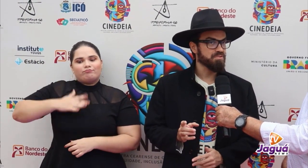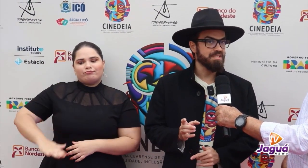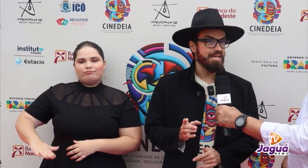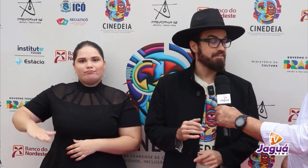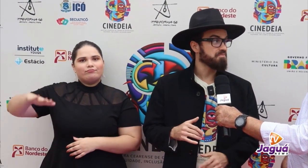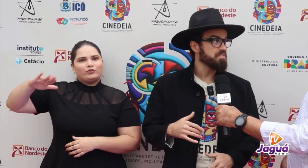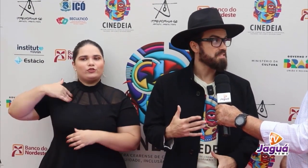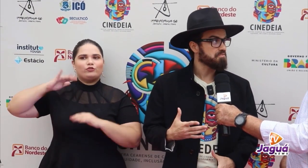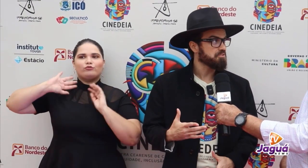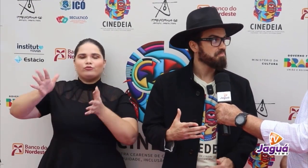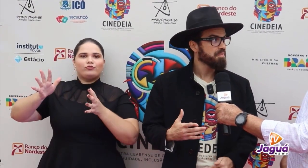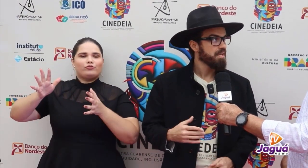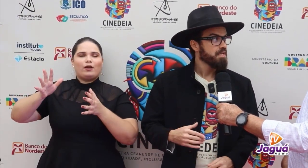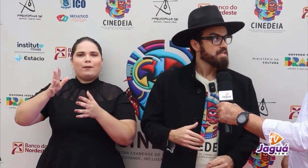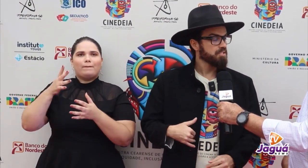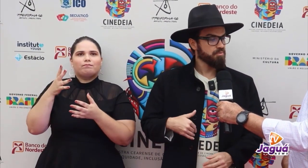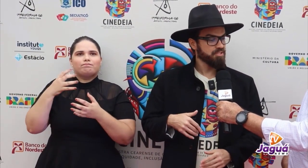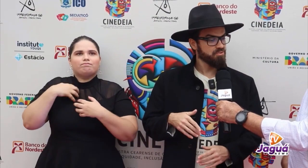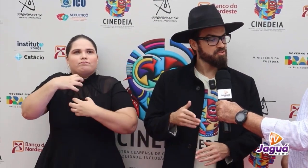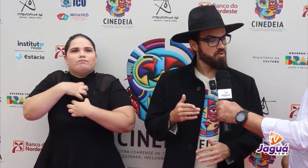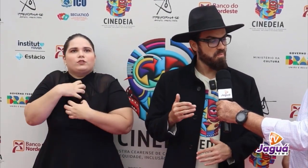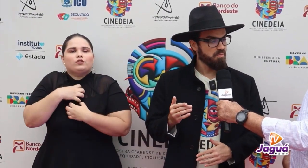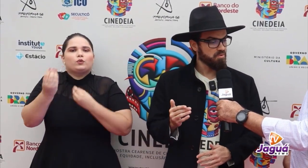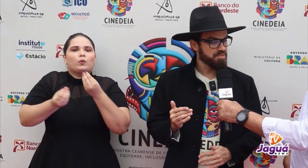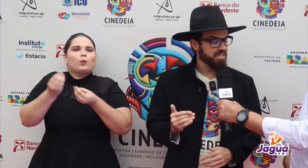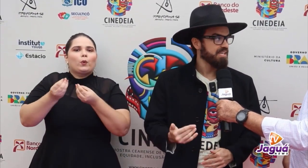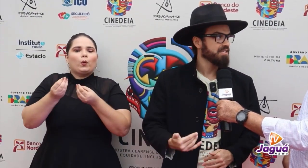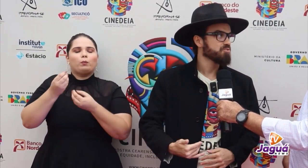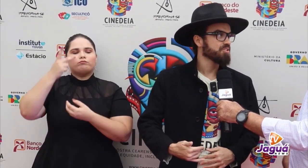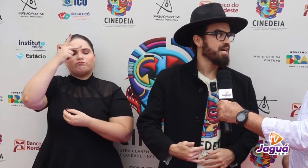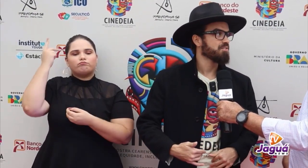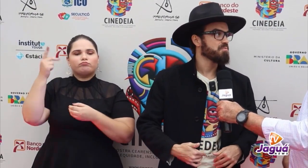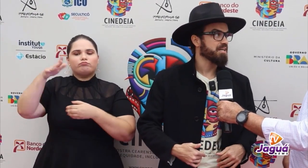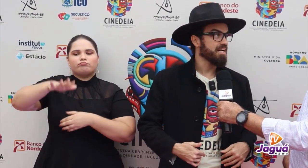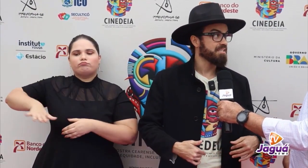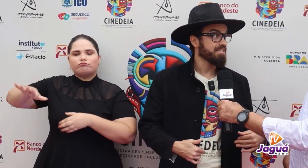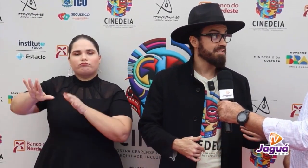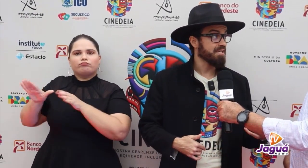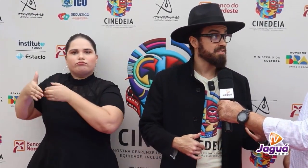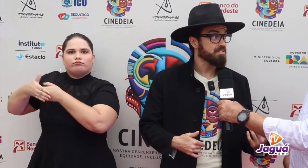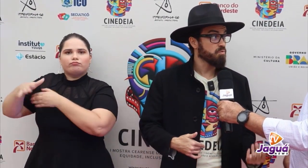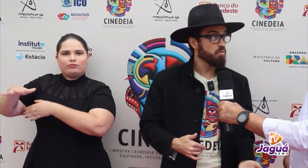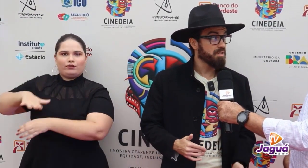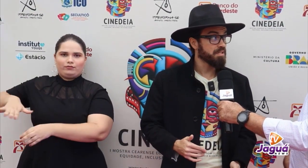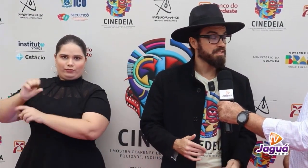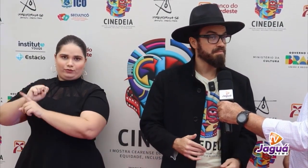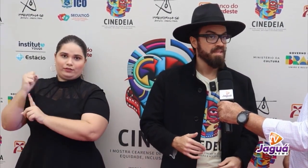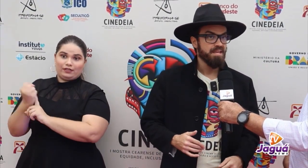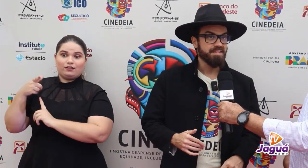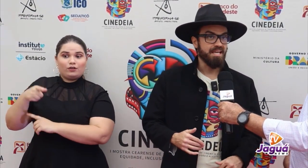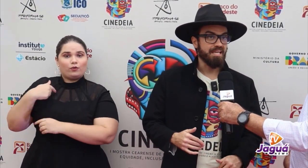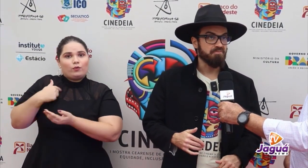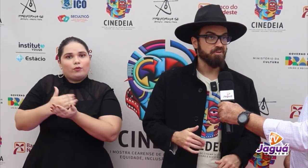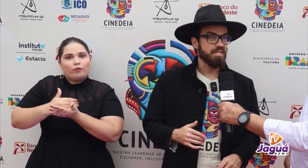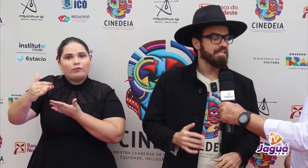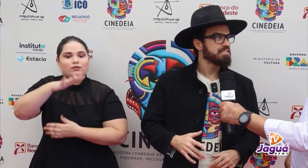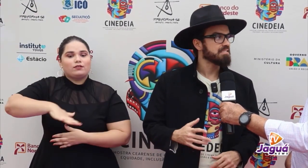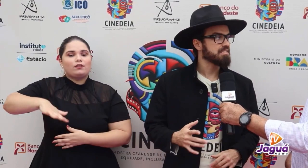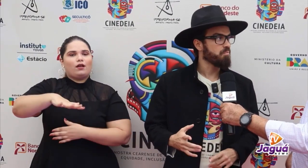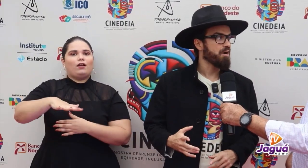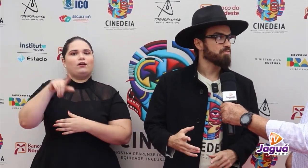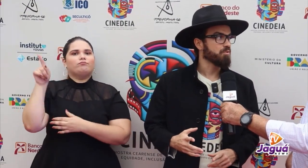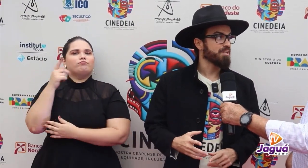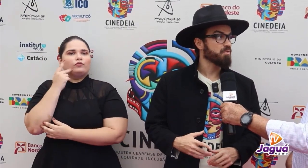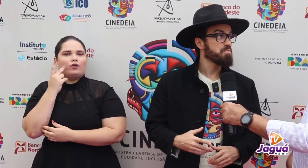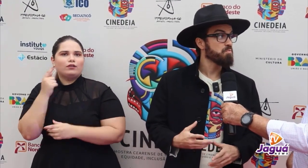para o considerado invisível. Isso foi que norteou um pouco minha carreira no teatro, minha carreira na intervenção urbana, né, lá em Fortaleza,